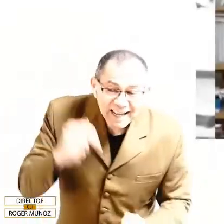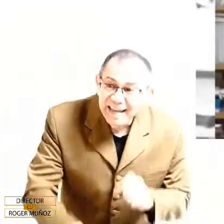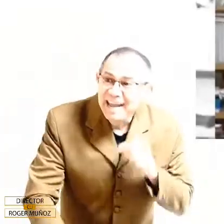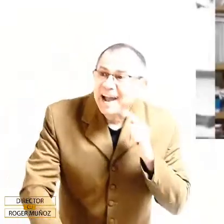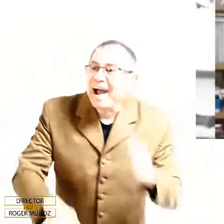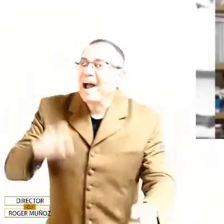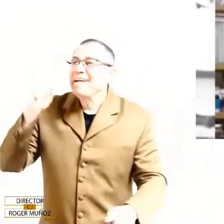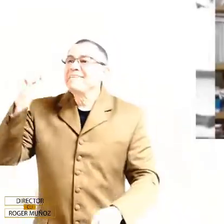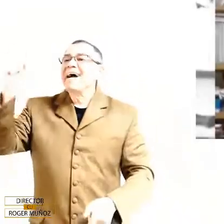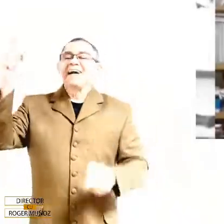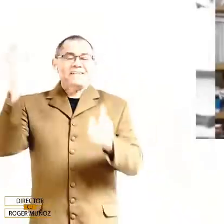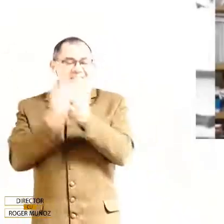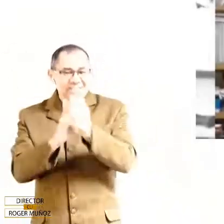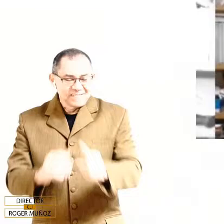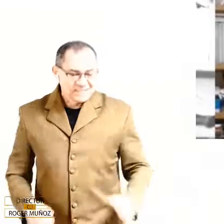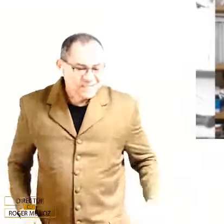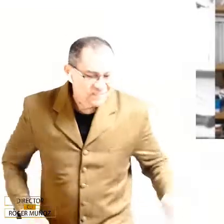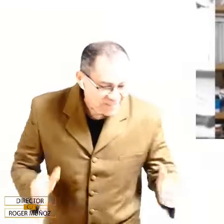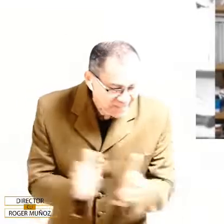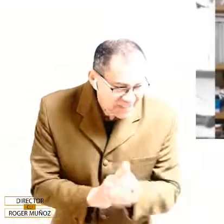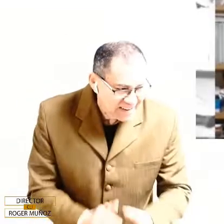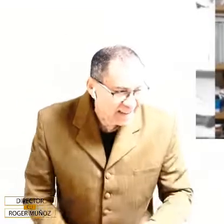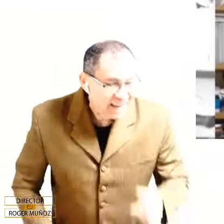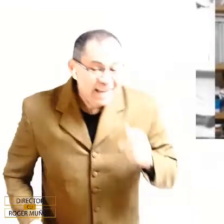De aquí allá,